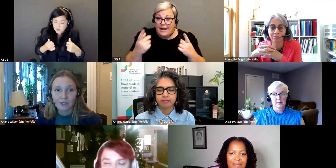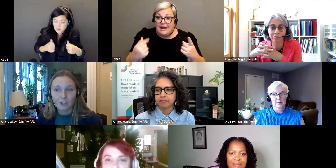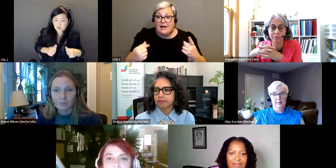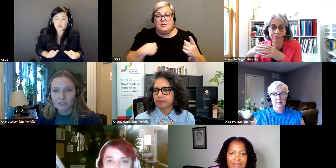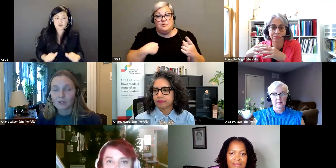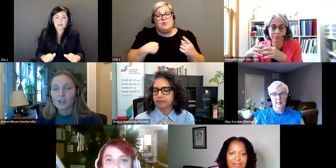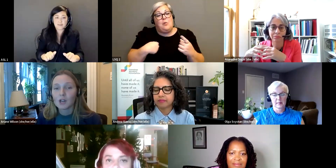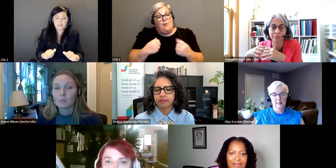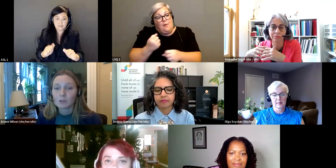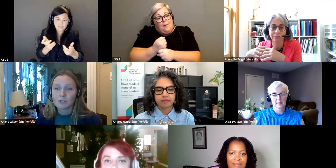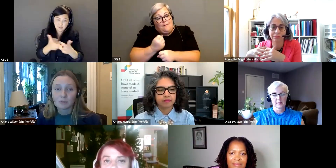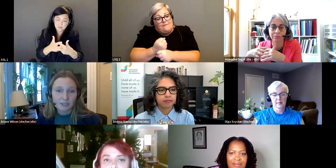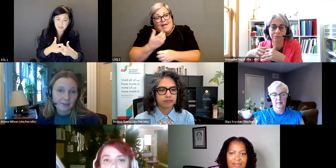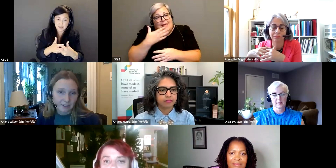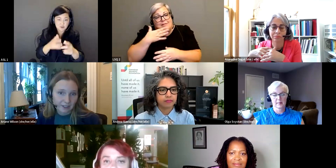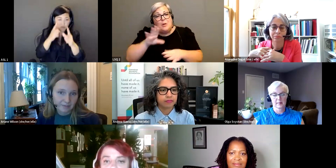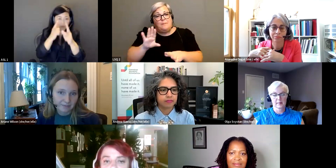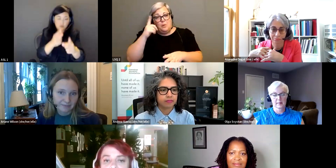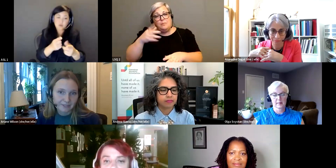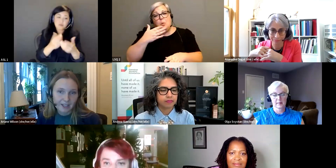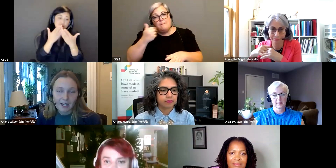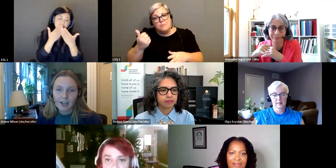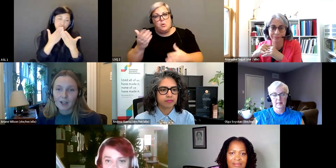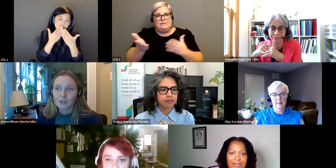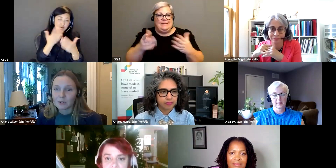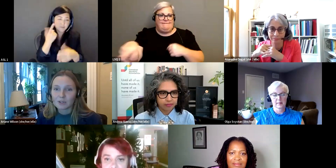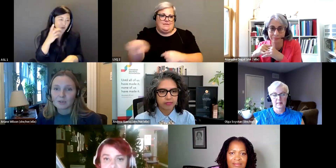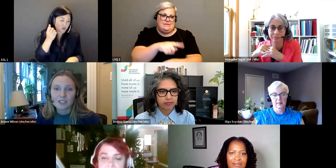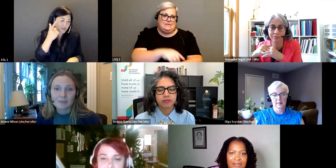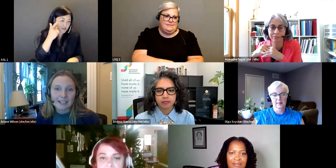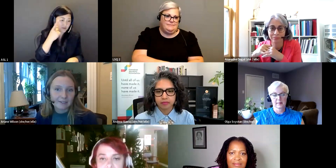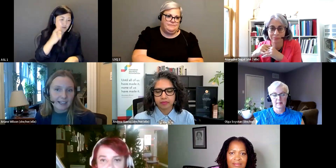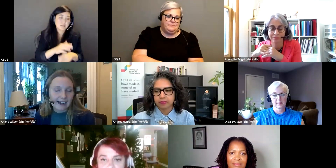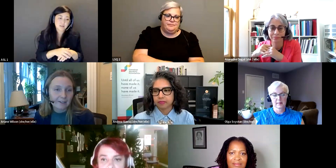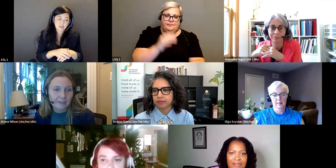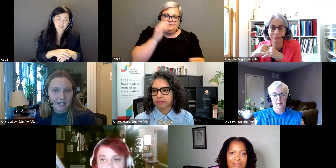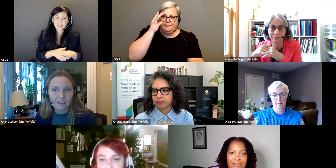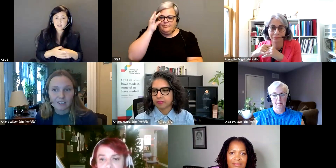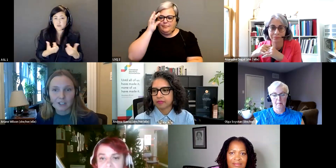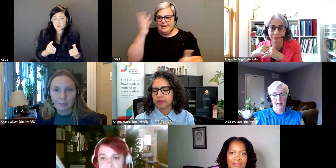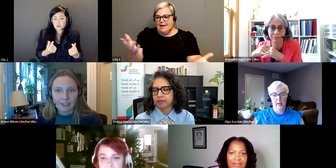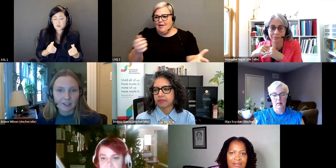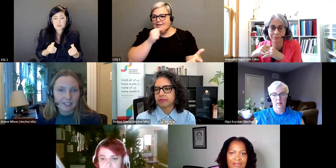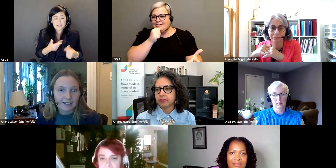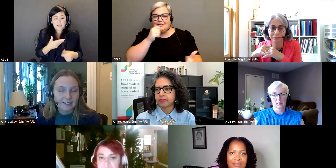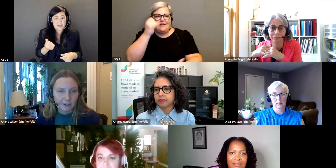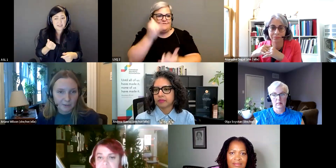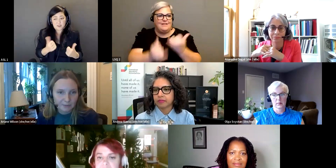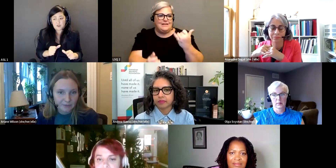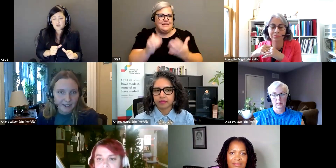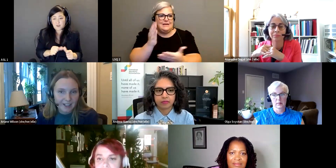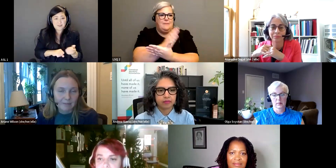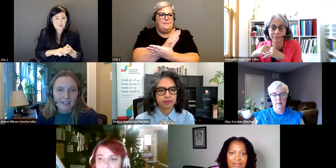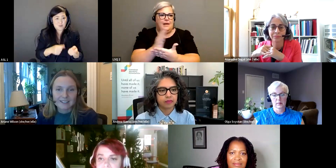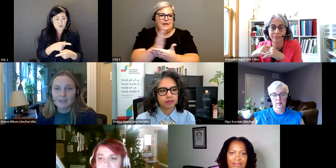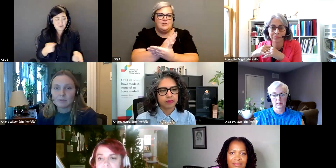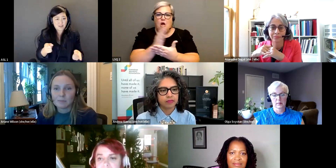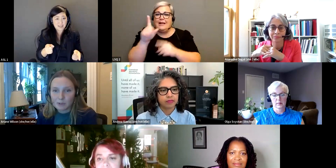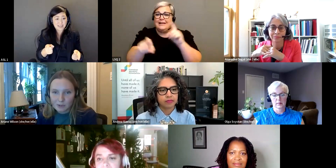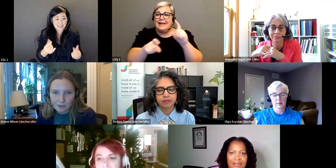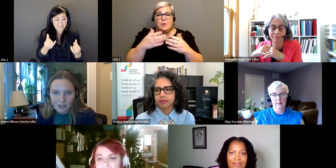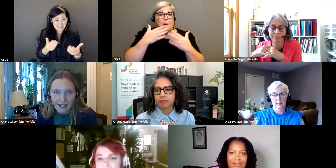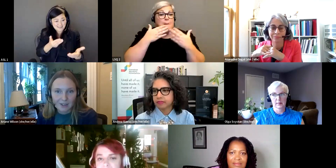nous faisons de notre mieux pour mieux vous servir. Donc, nous sommes arrivés à la fin de notre période de questions.